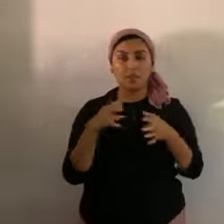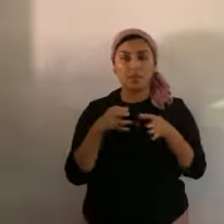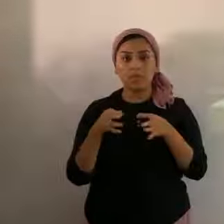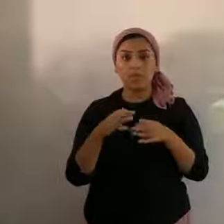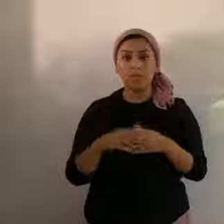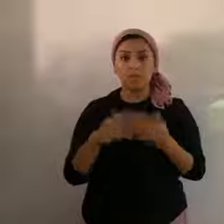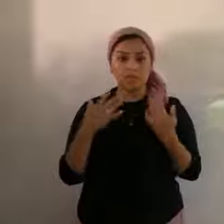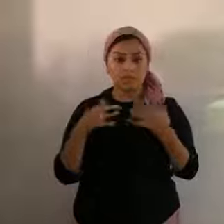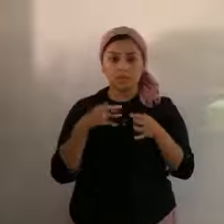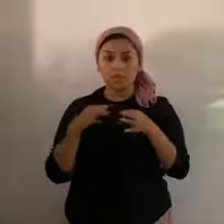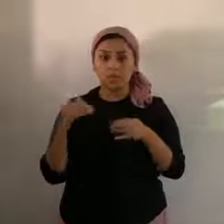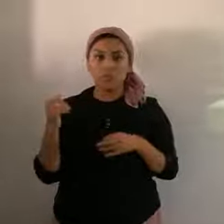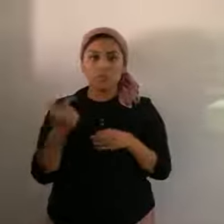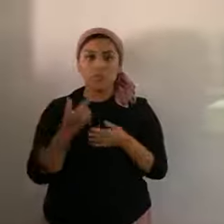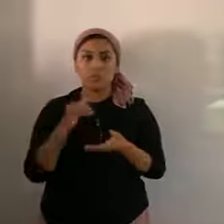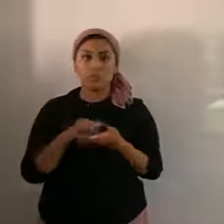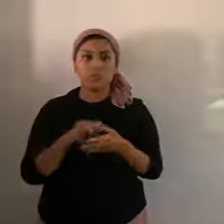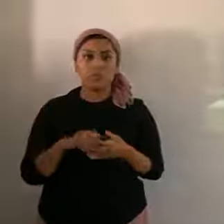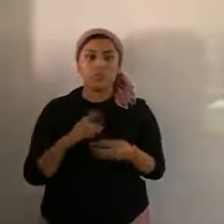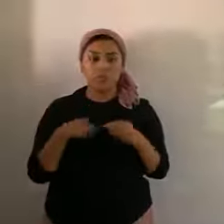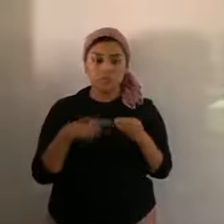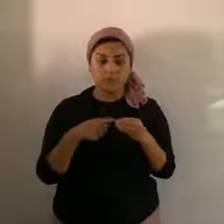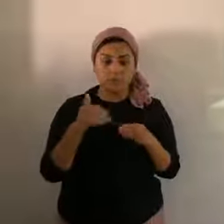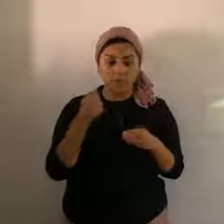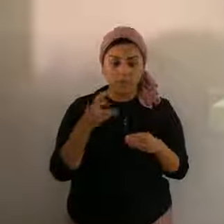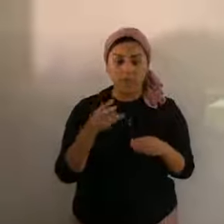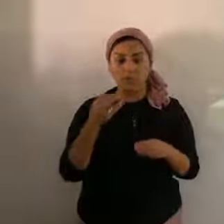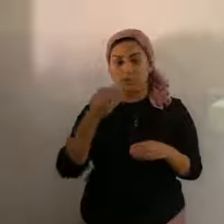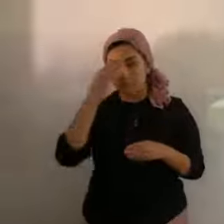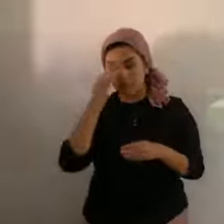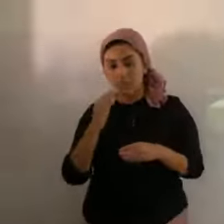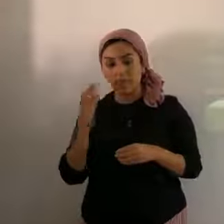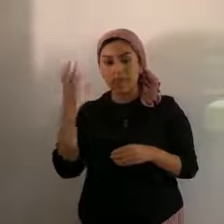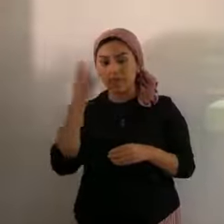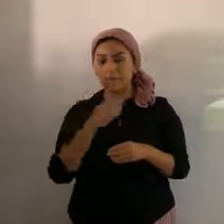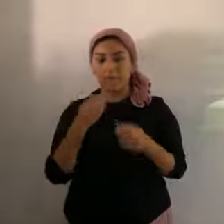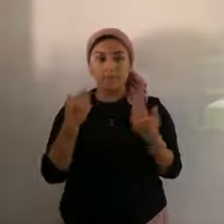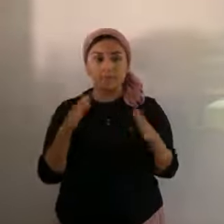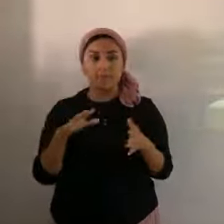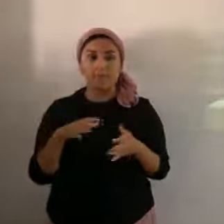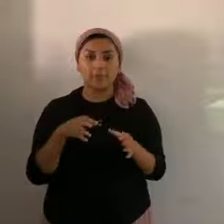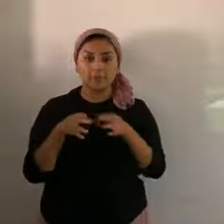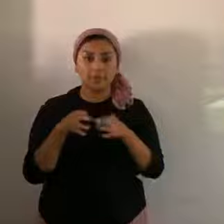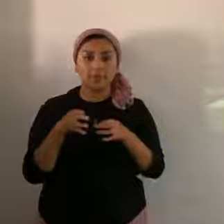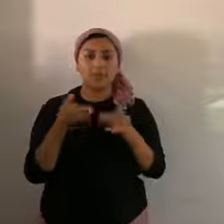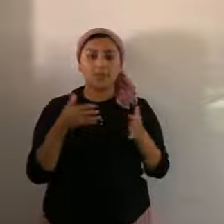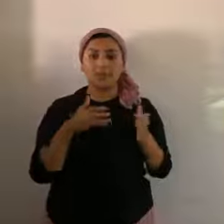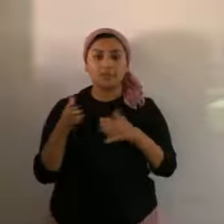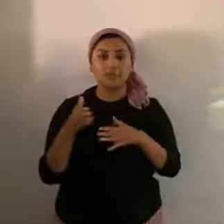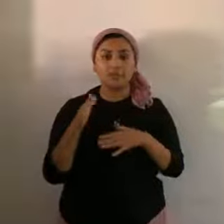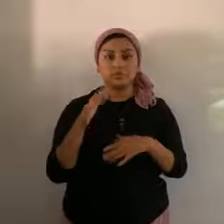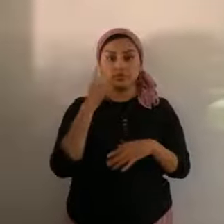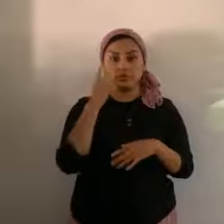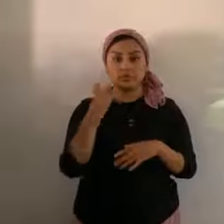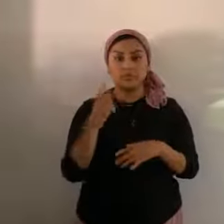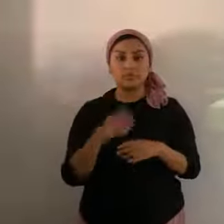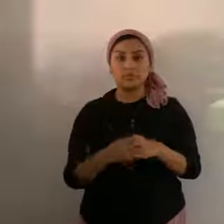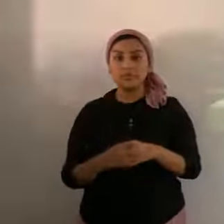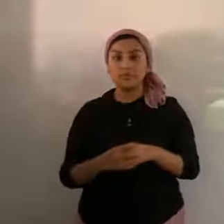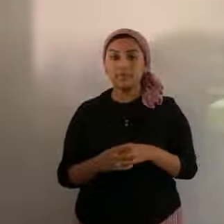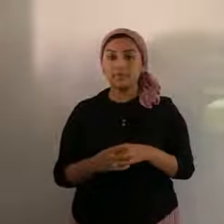Ya expliqué todo eso de Yahshua, ese Elohim, esa preciosidad, ya estudié. Ahora, vean ustedes esto. A